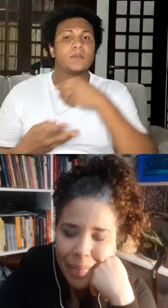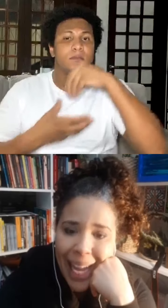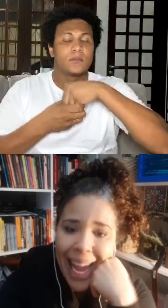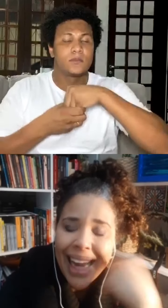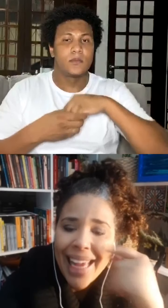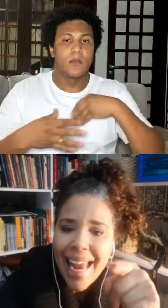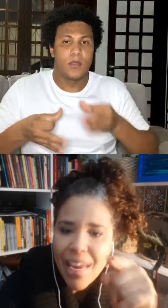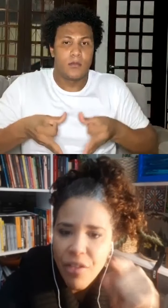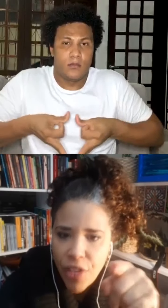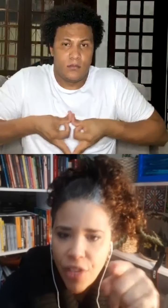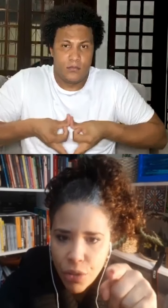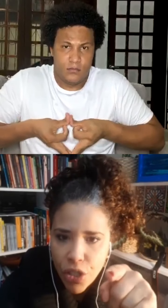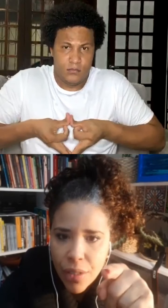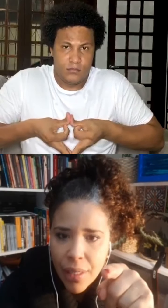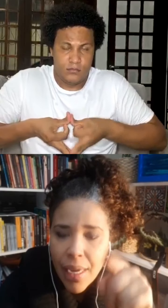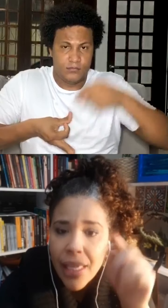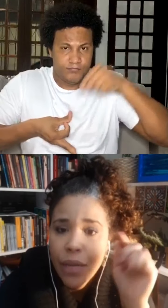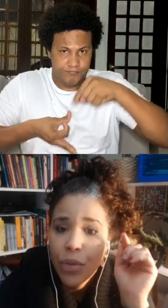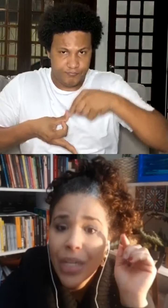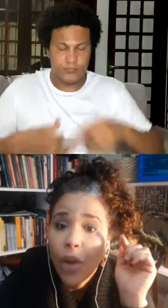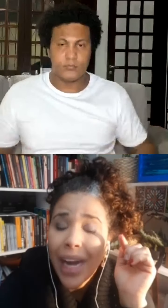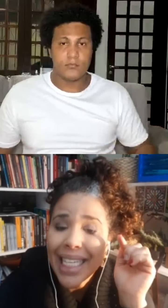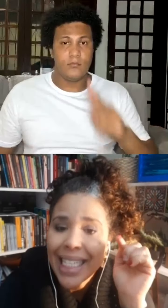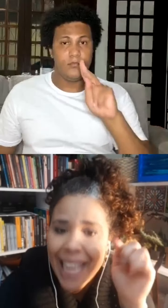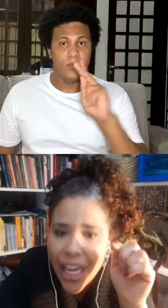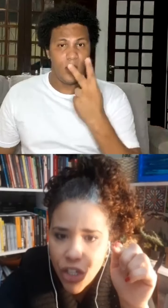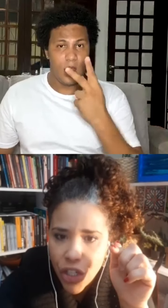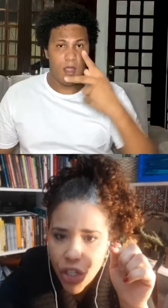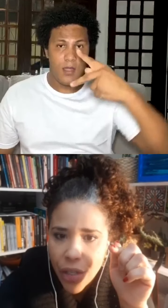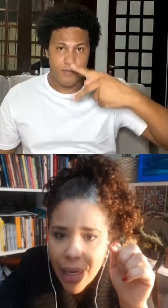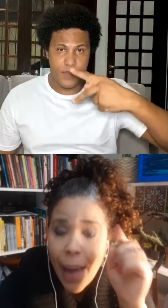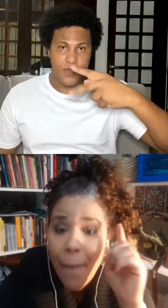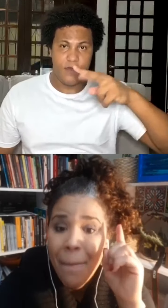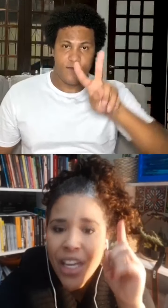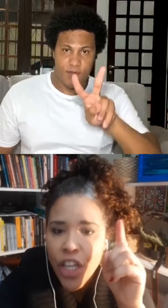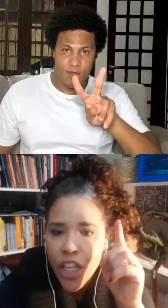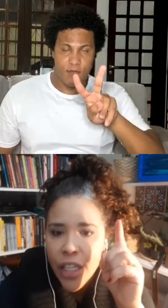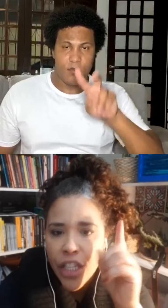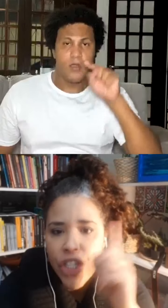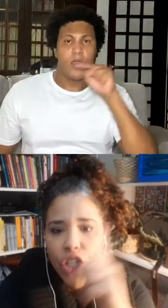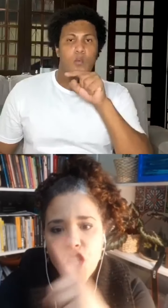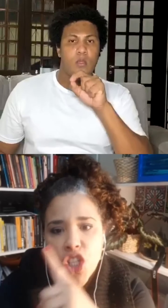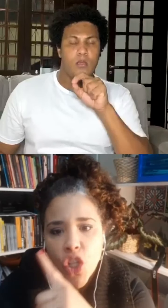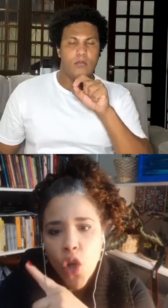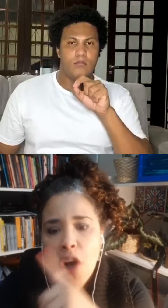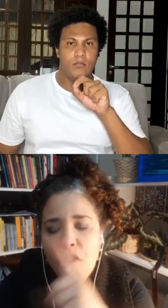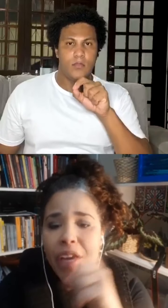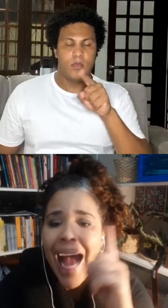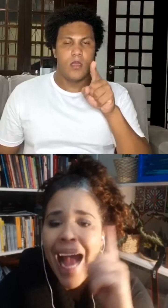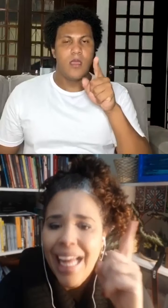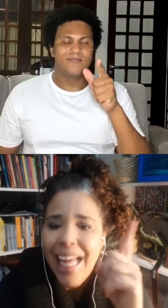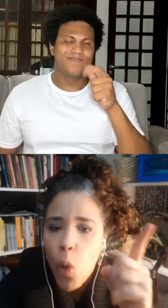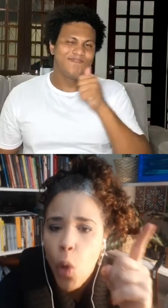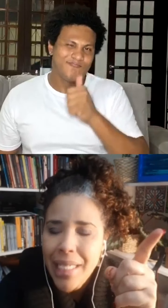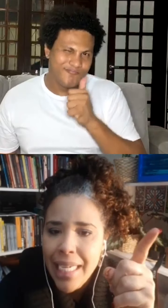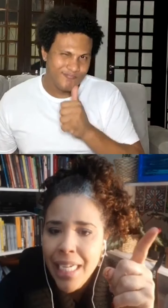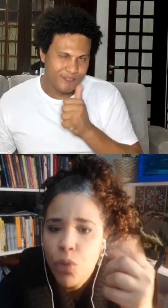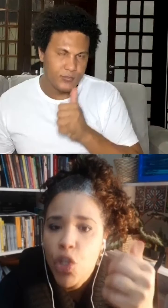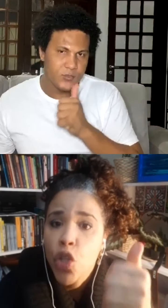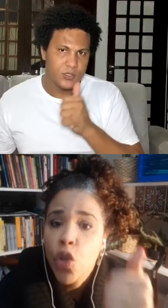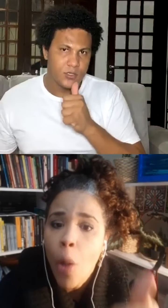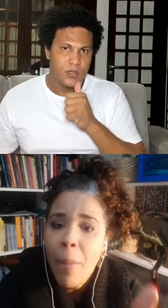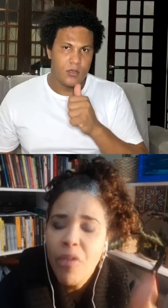é aquele vírus que os adolescentes, meninas de 9 a 14